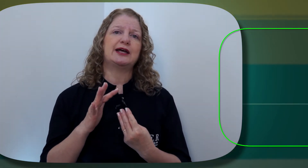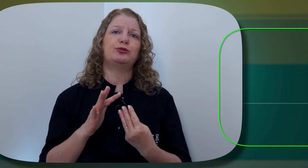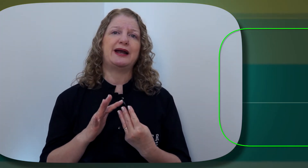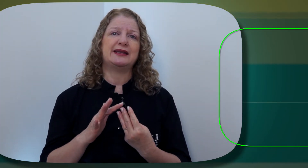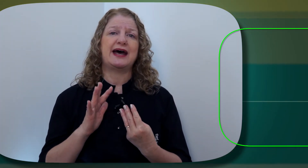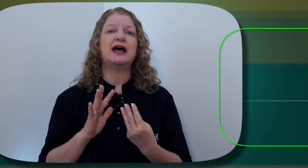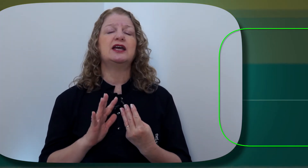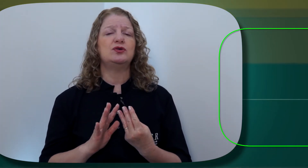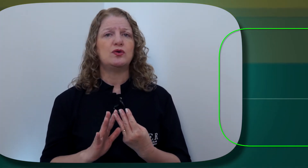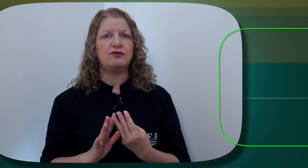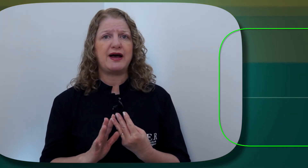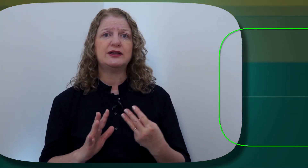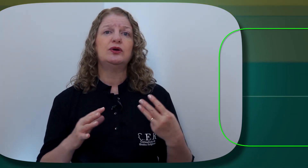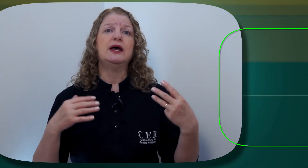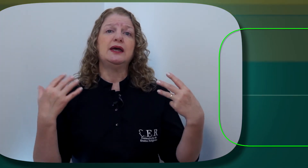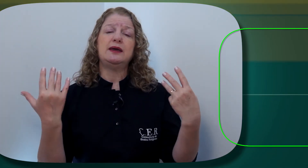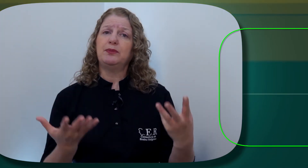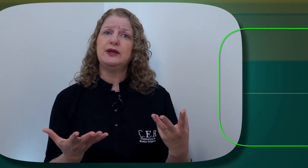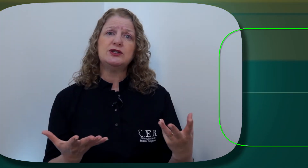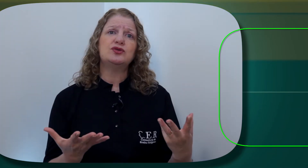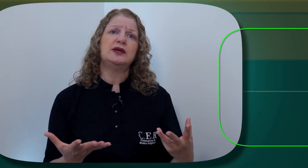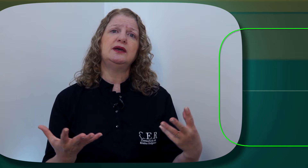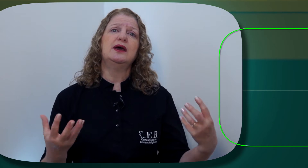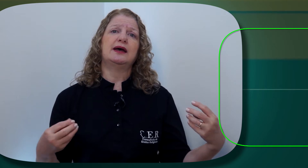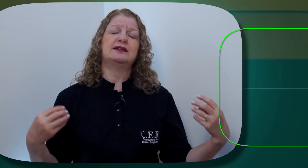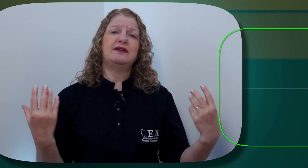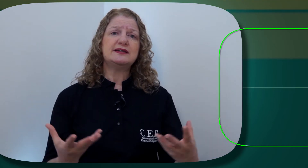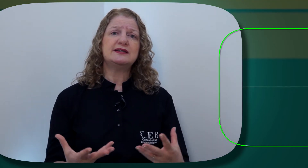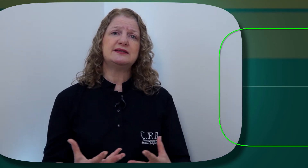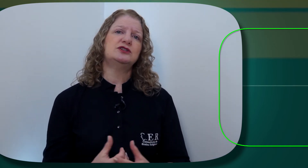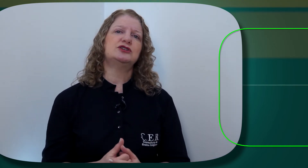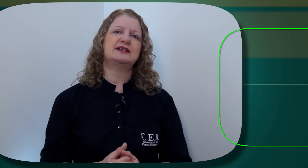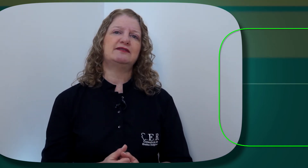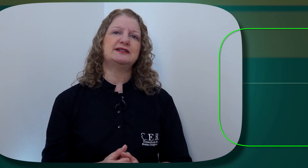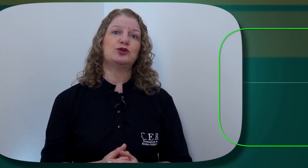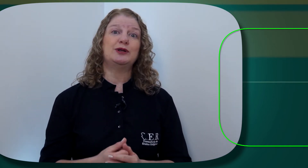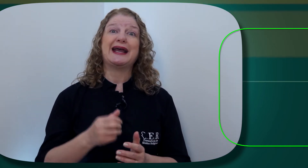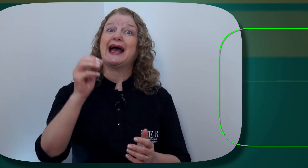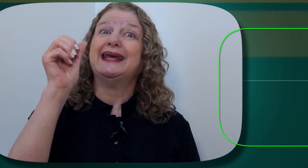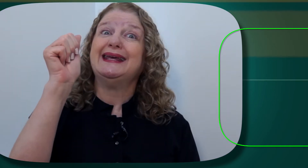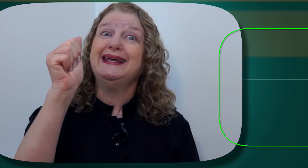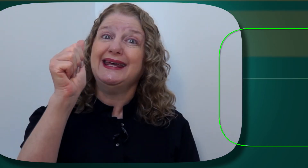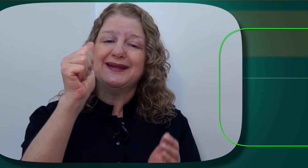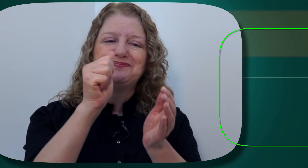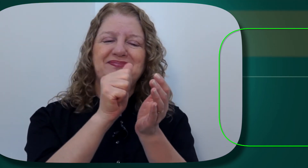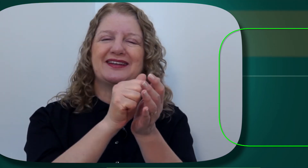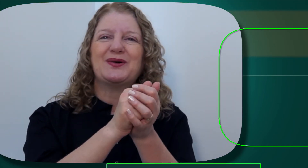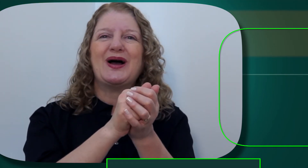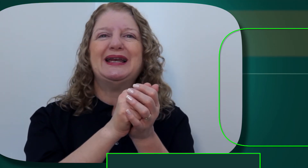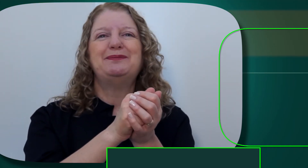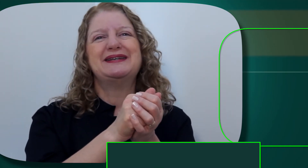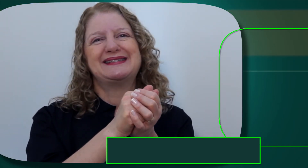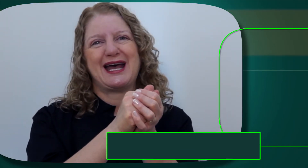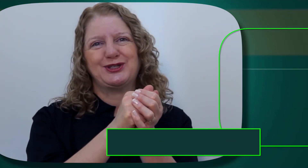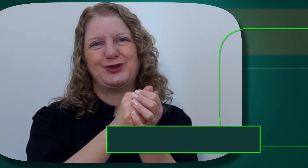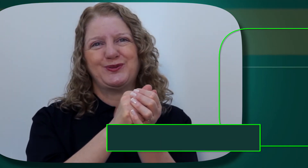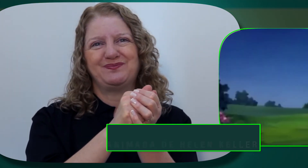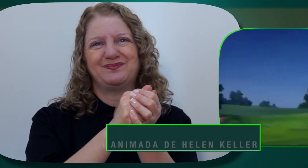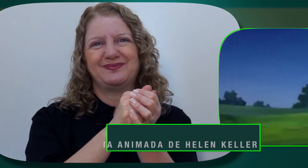o paladar e o olfato, e por isso aí, através desses sentidos, ela vai se comunicar. E com a Libras tátil.